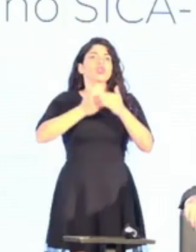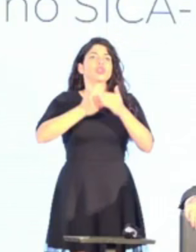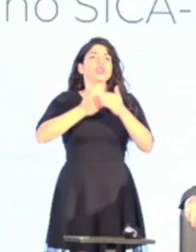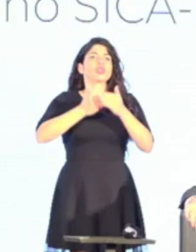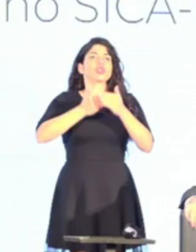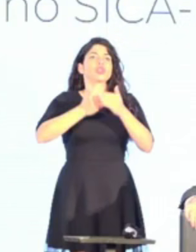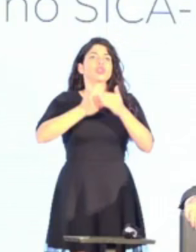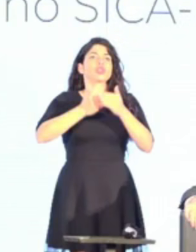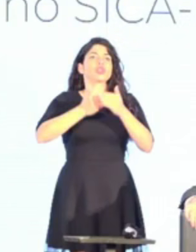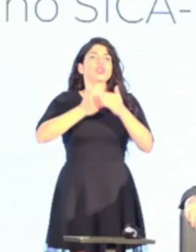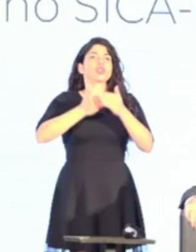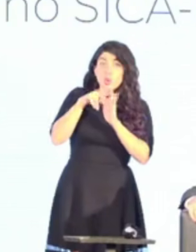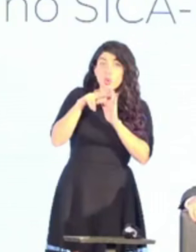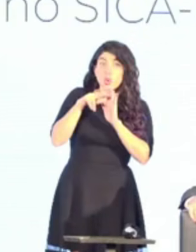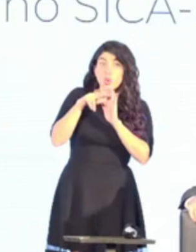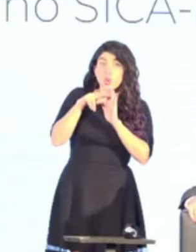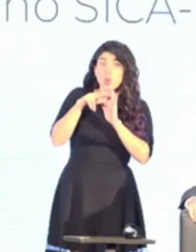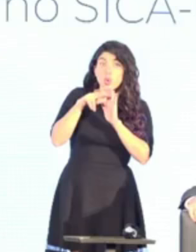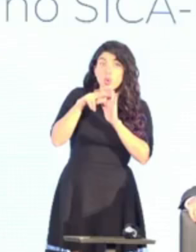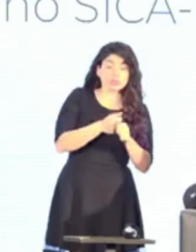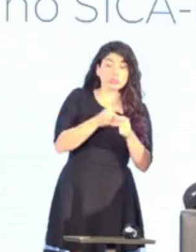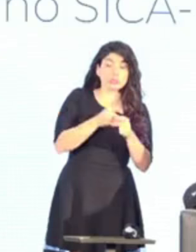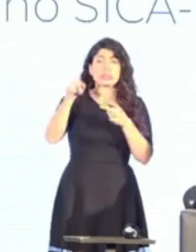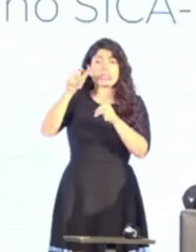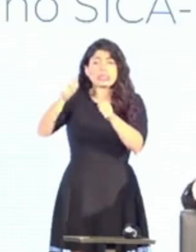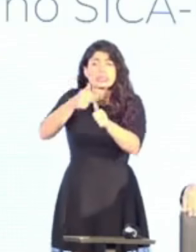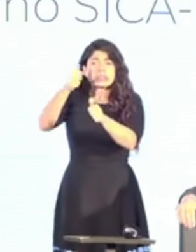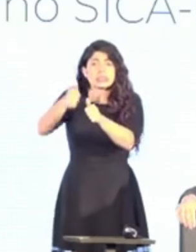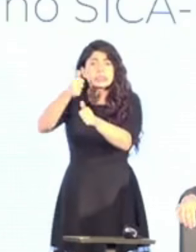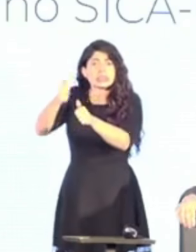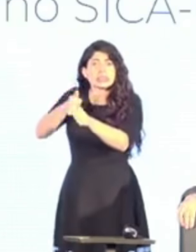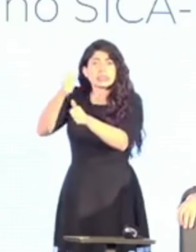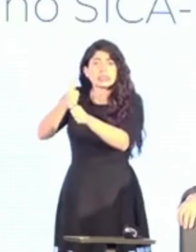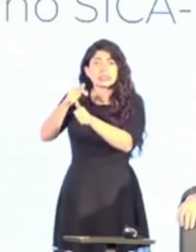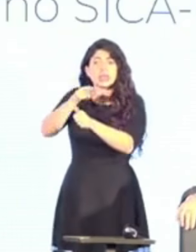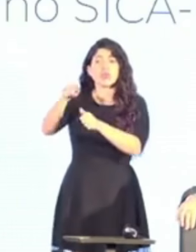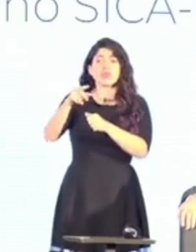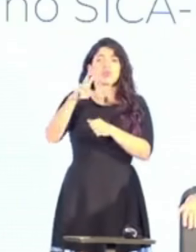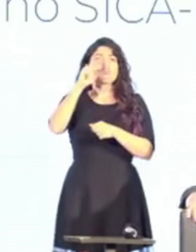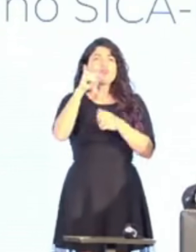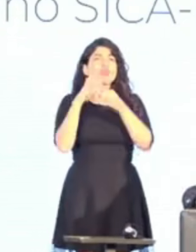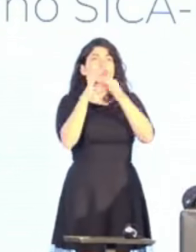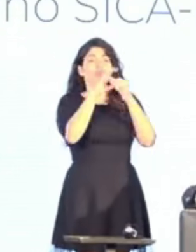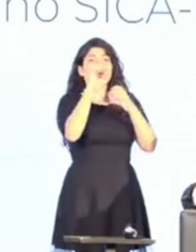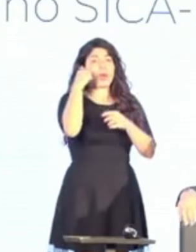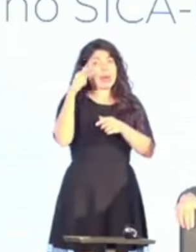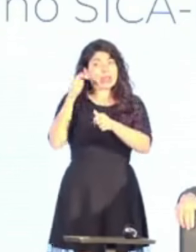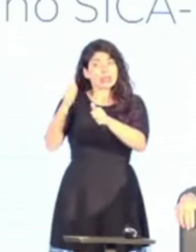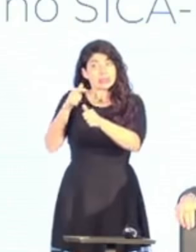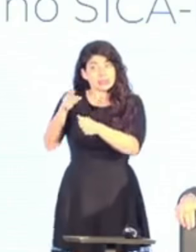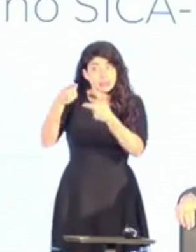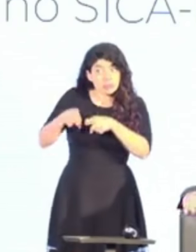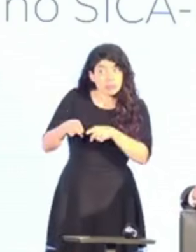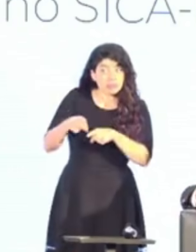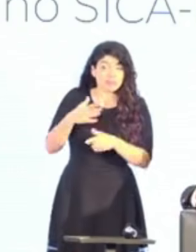Si no hay esas normas mínimas, si lo que hay es una persecución a la oposición, yo